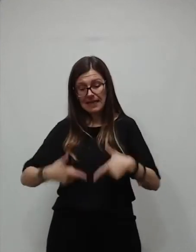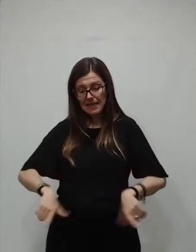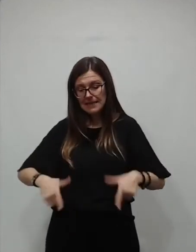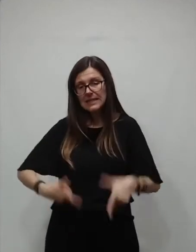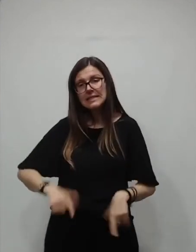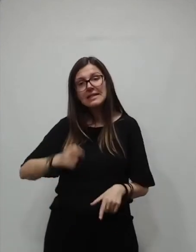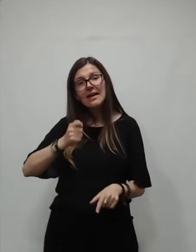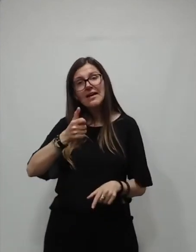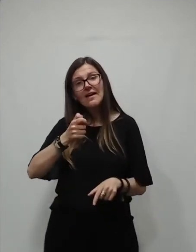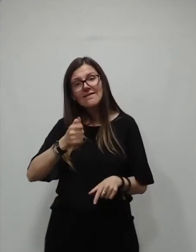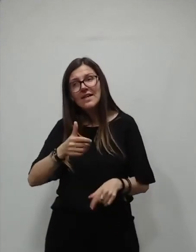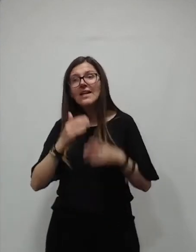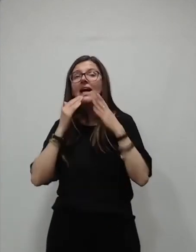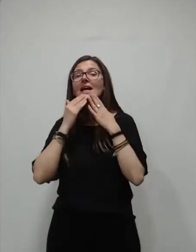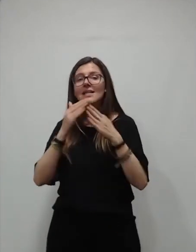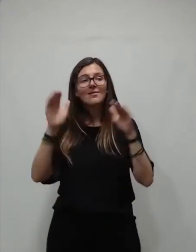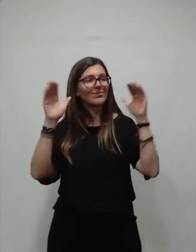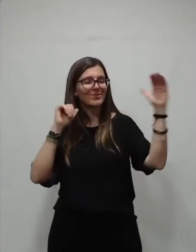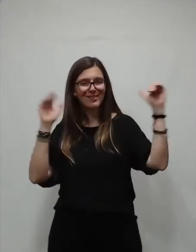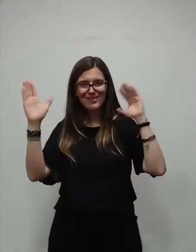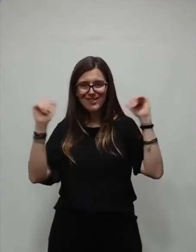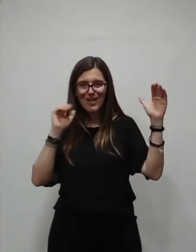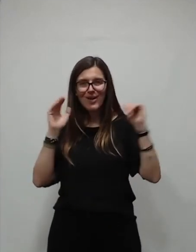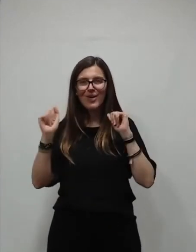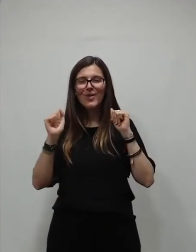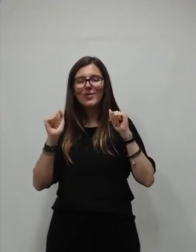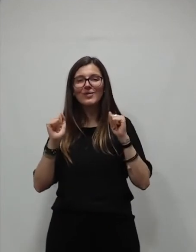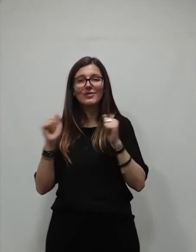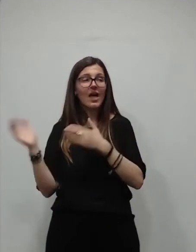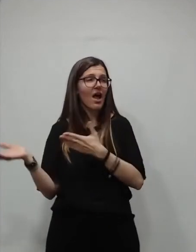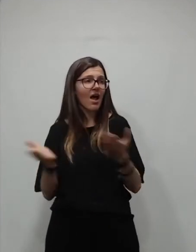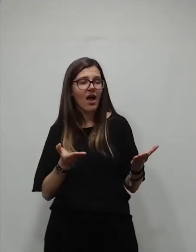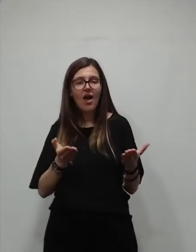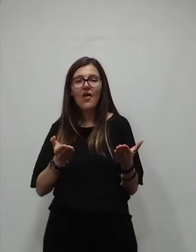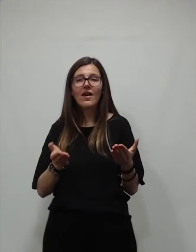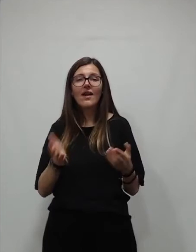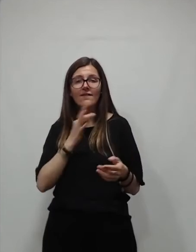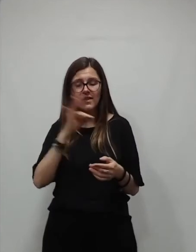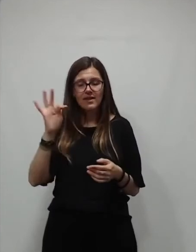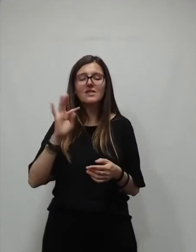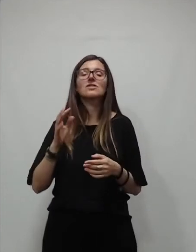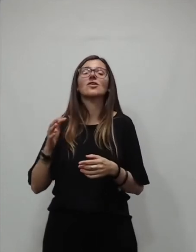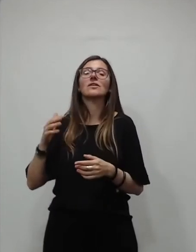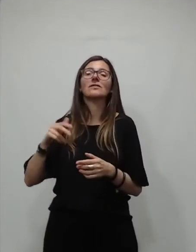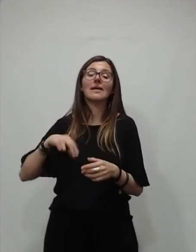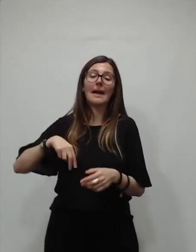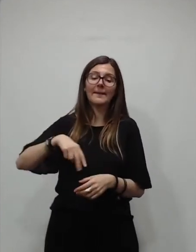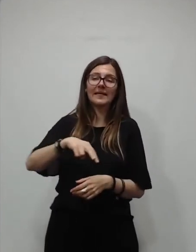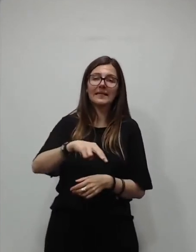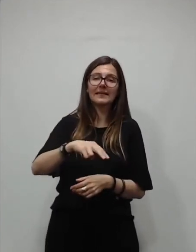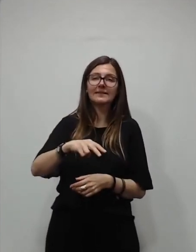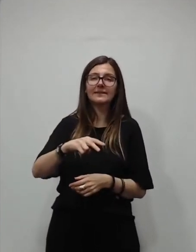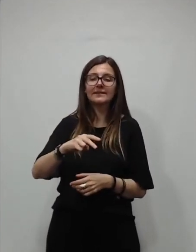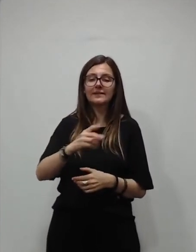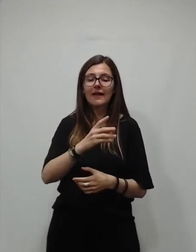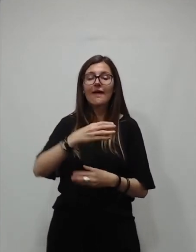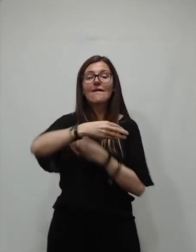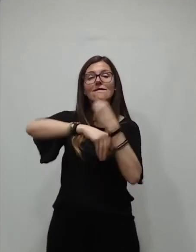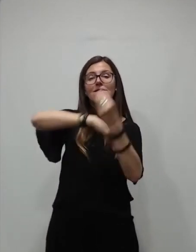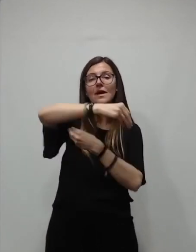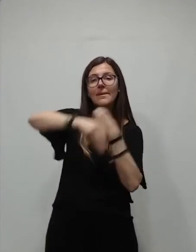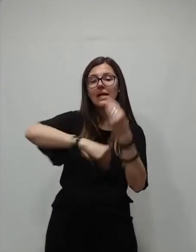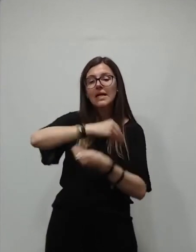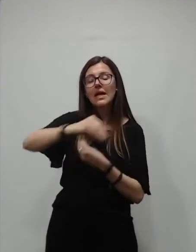sus saludos. Y presentamos a la Federación Caminantes, la Federación de Organizaciones de Familiares por la Salud